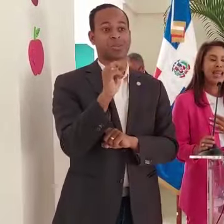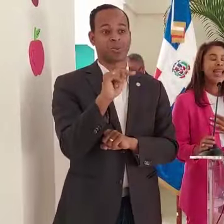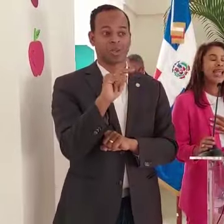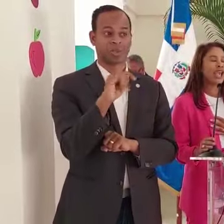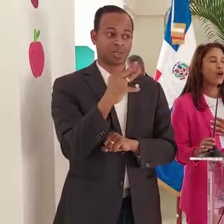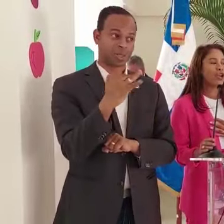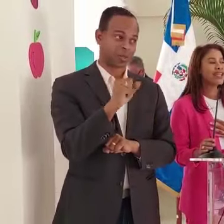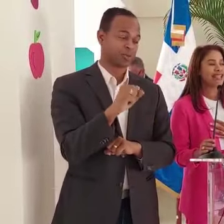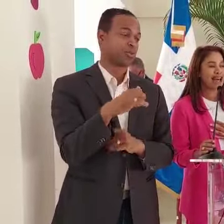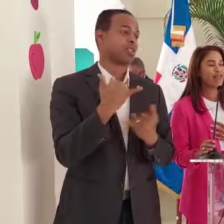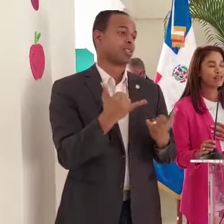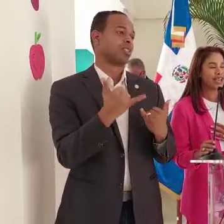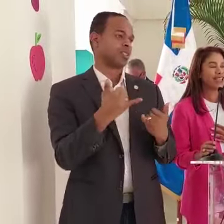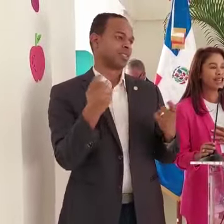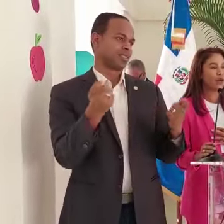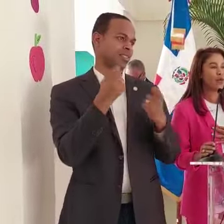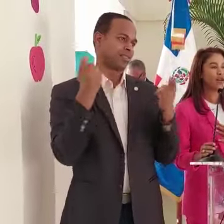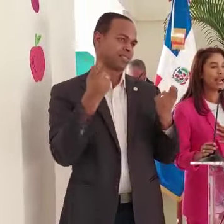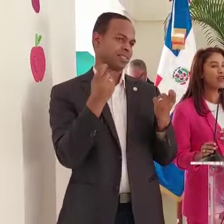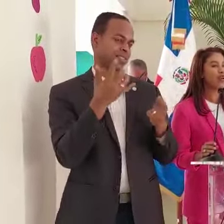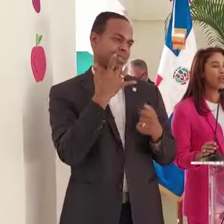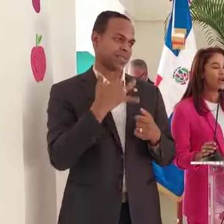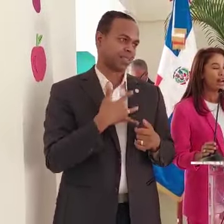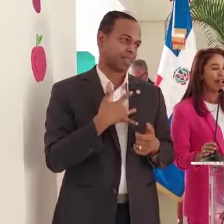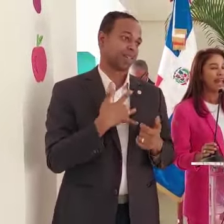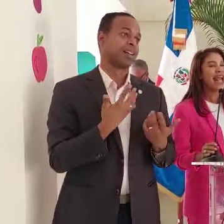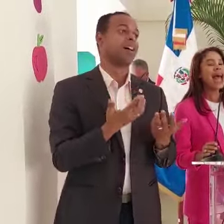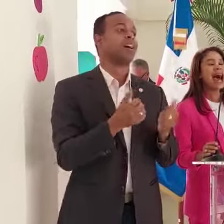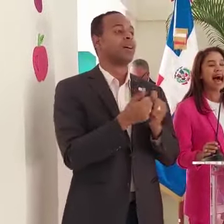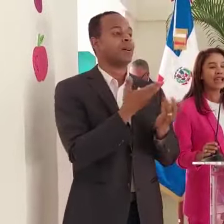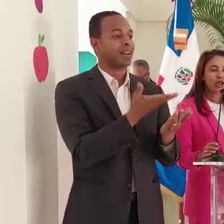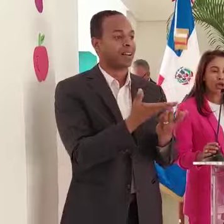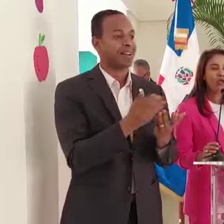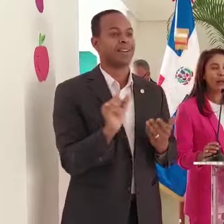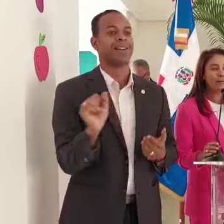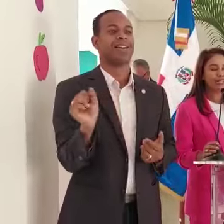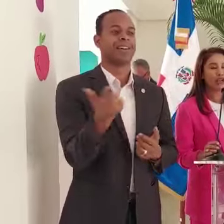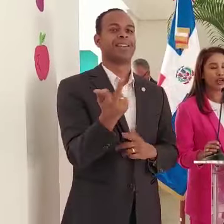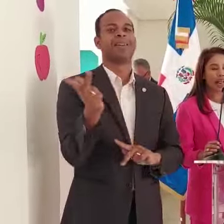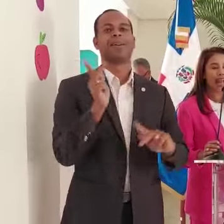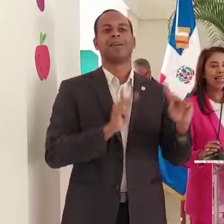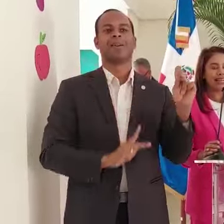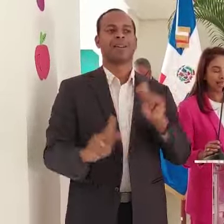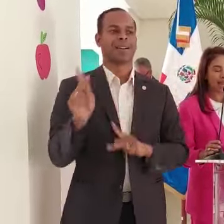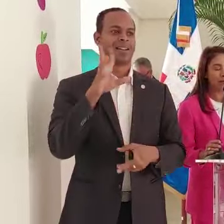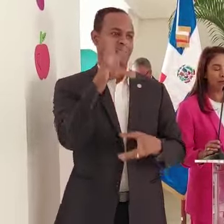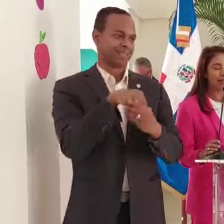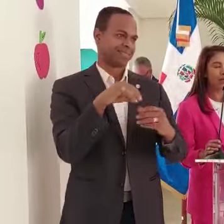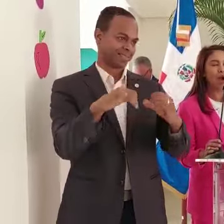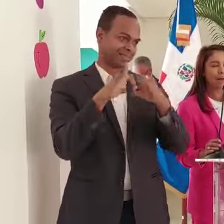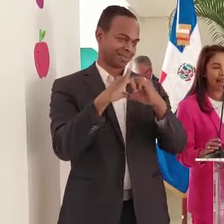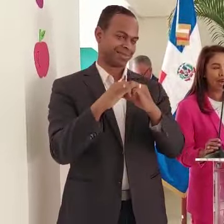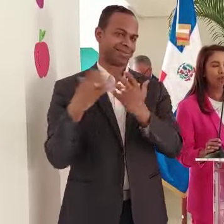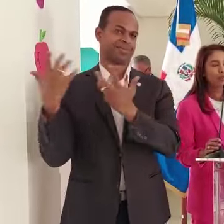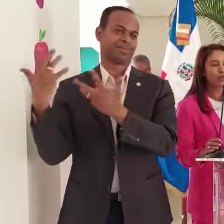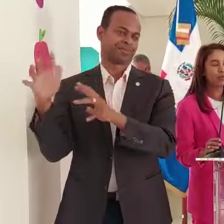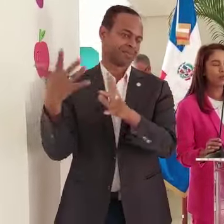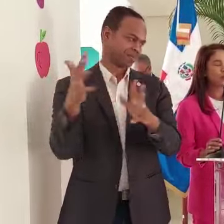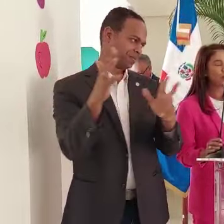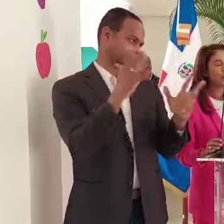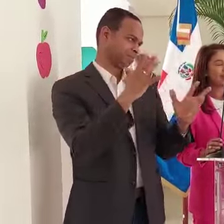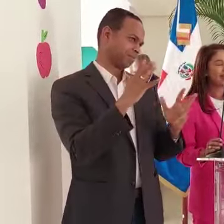Tomás, que hoy está de fiesta de cumpleaños, y con él a todo el personal del INAIPI. Un